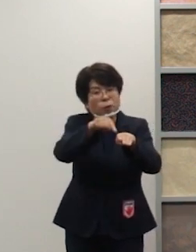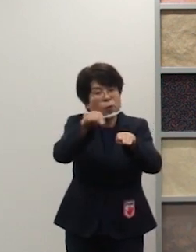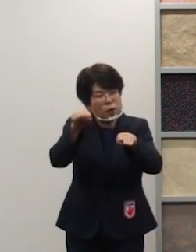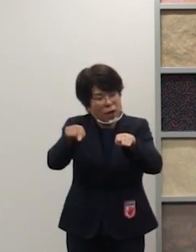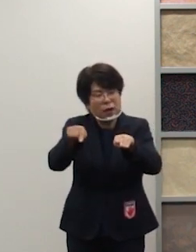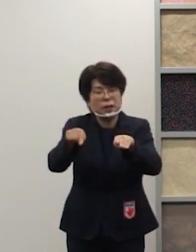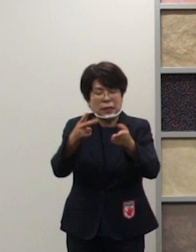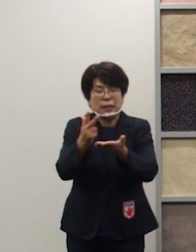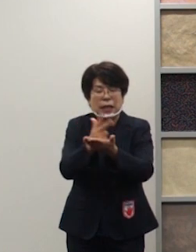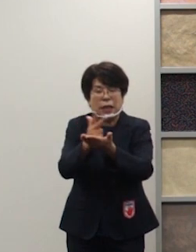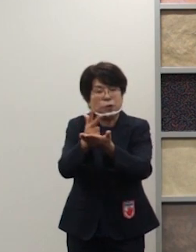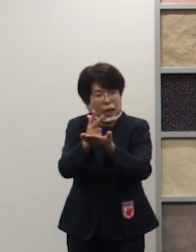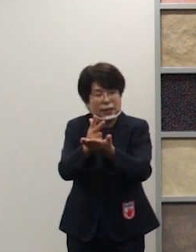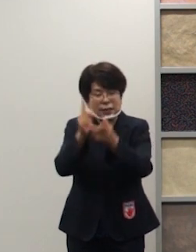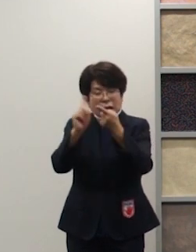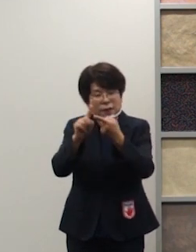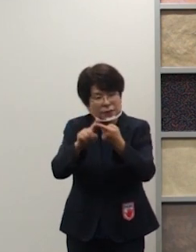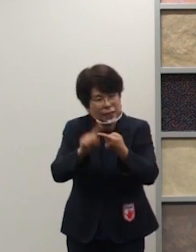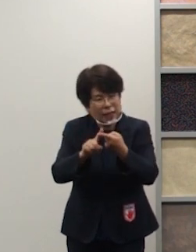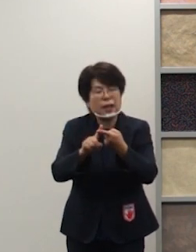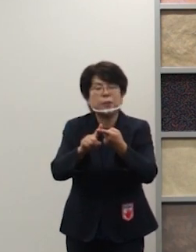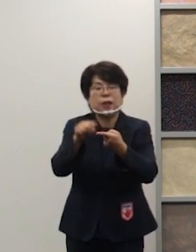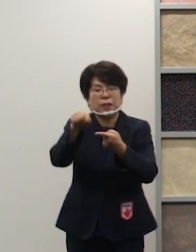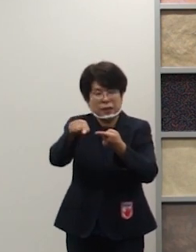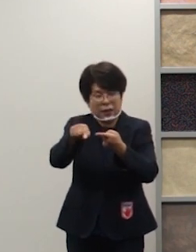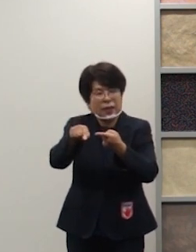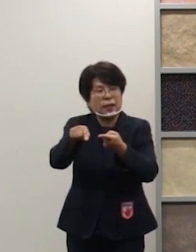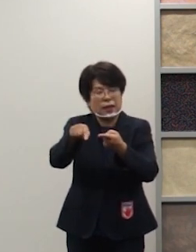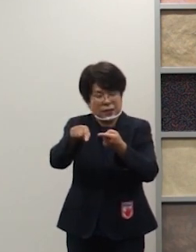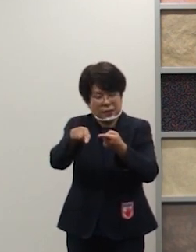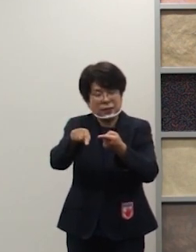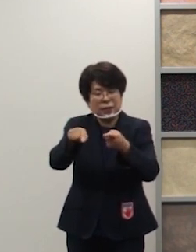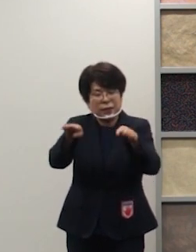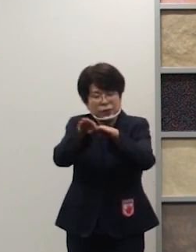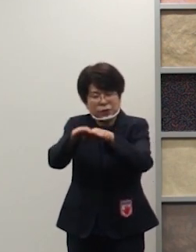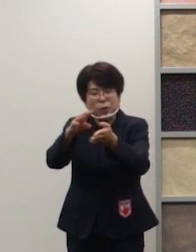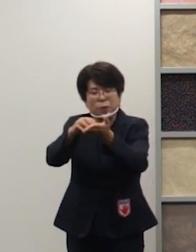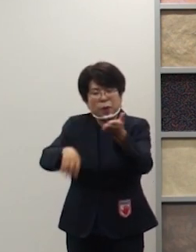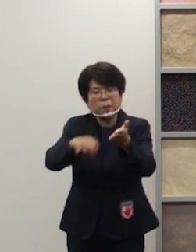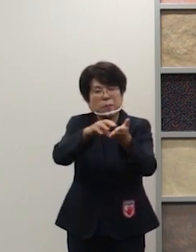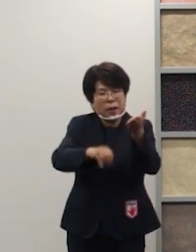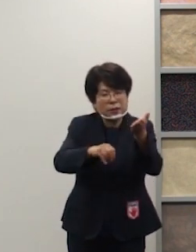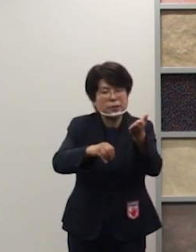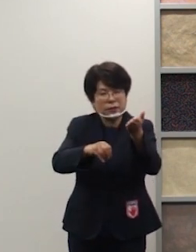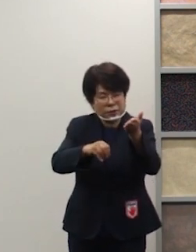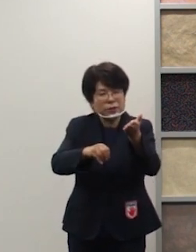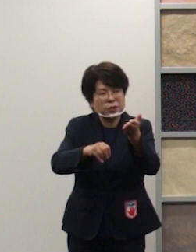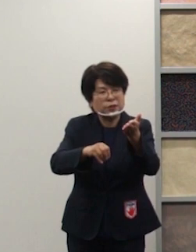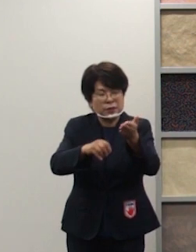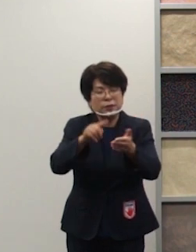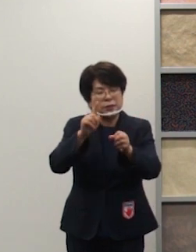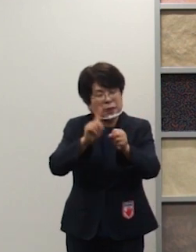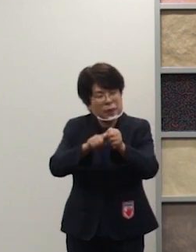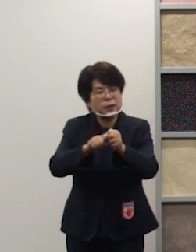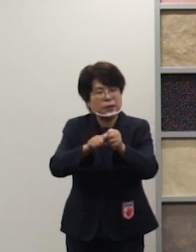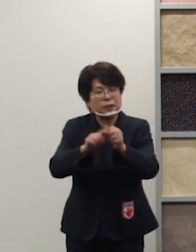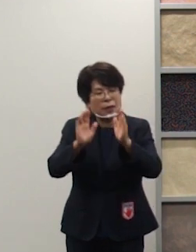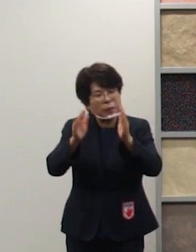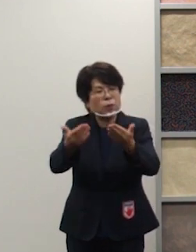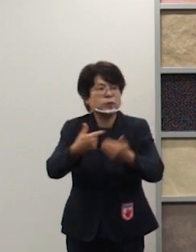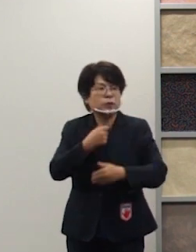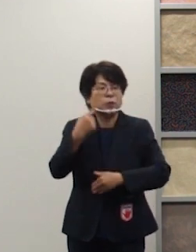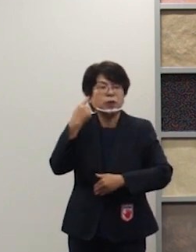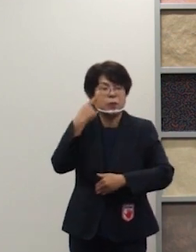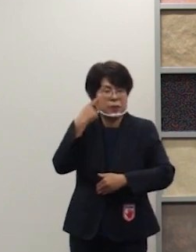ただくところは、もっと増えていただいても、いただくべきだと、思っております。こういうものに向けまして今県ではですね、先般補正予